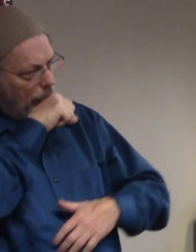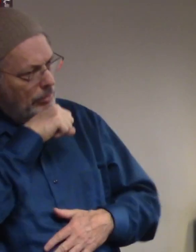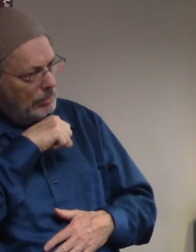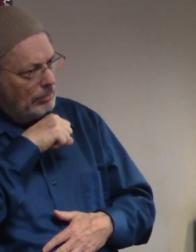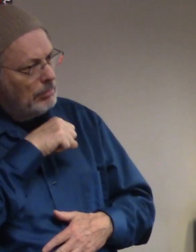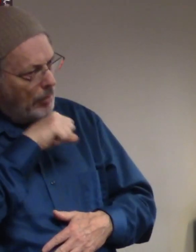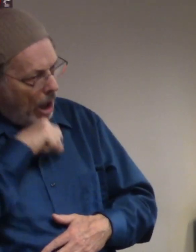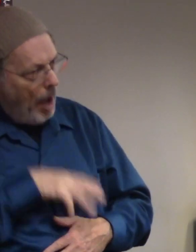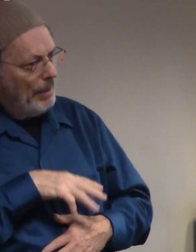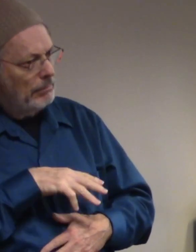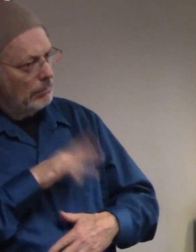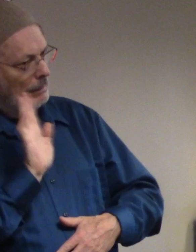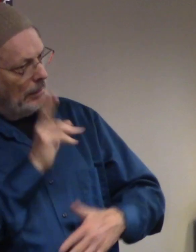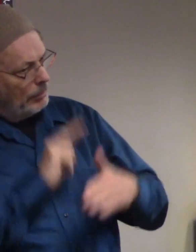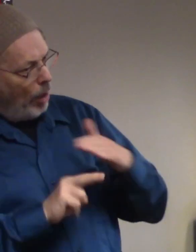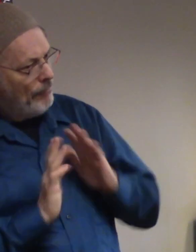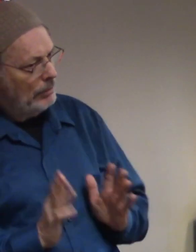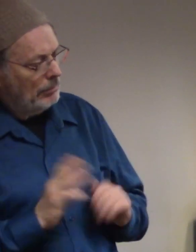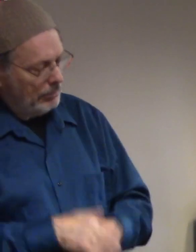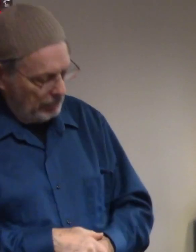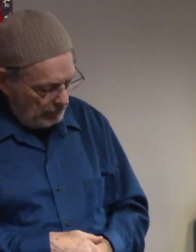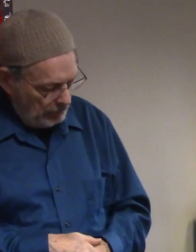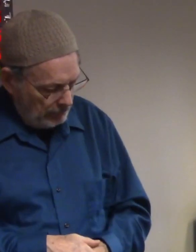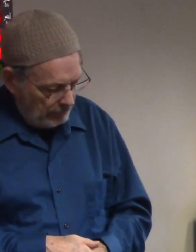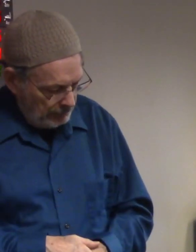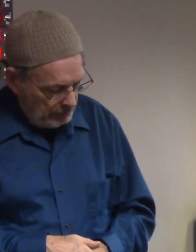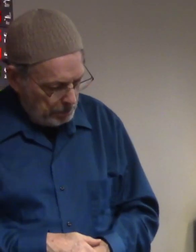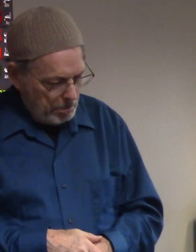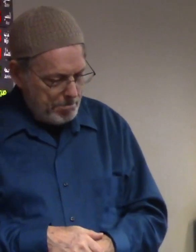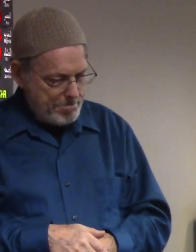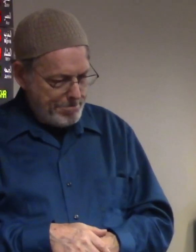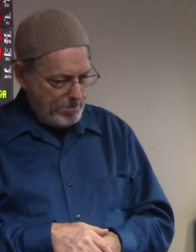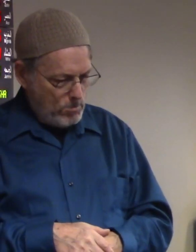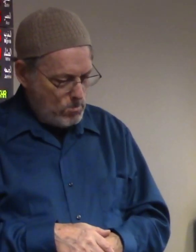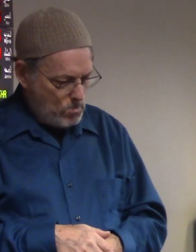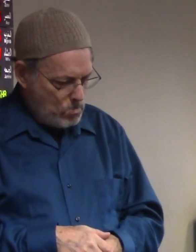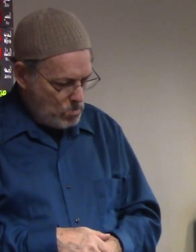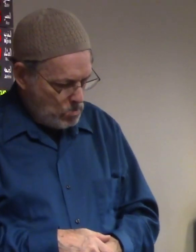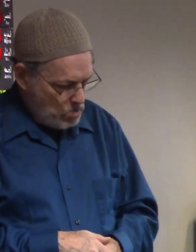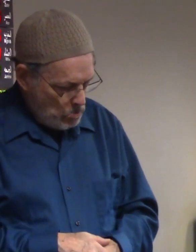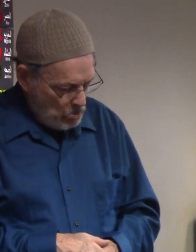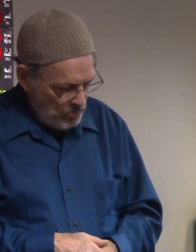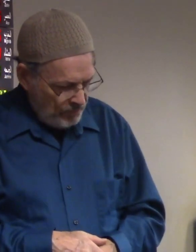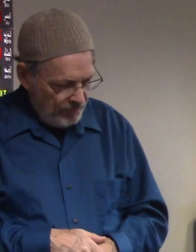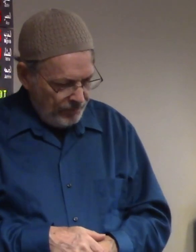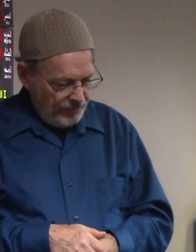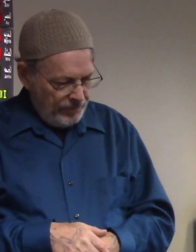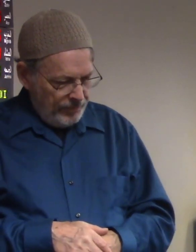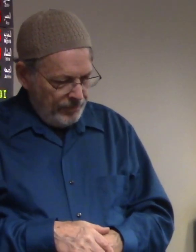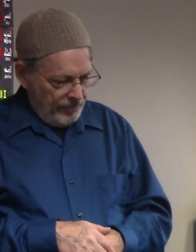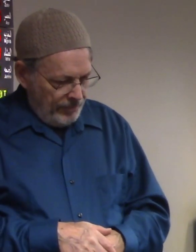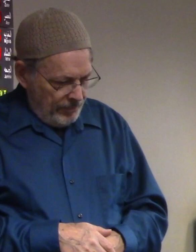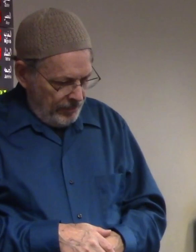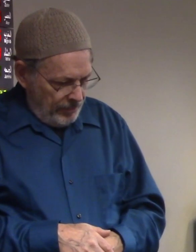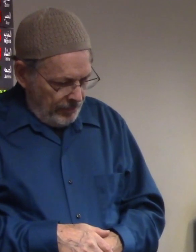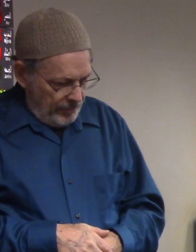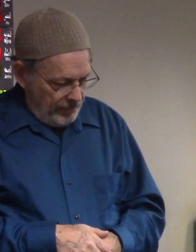alayhi. وَإِن كُنْتُ أَعْطَيْتَ سُلَيْمَانَ مُلْكًا عَظِيمًا فَقَدْ أَعْطَيْتُكَ